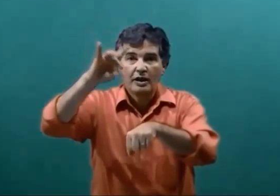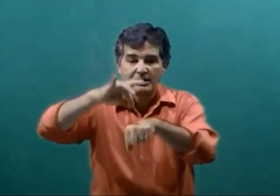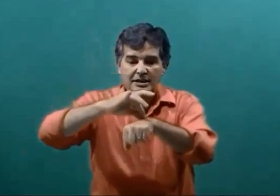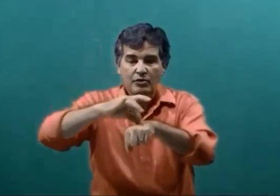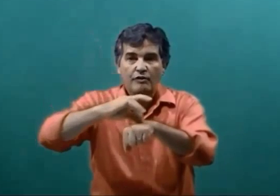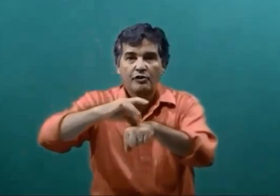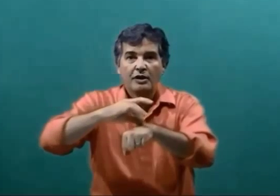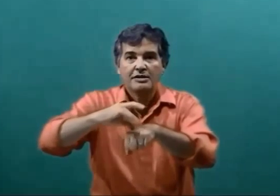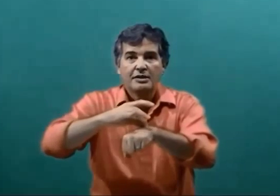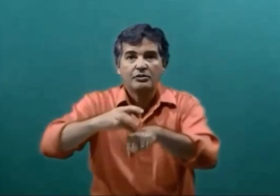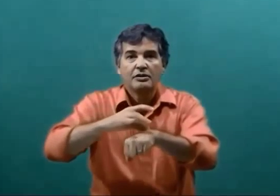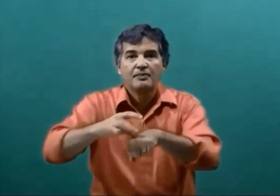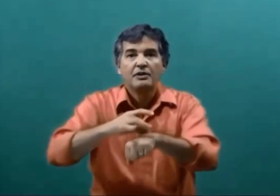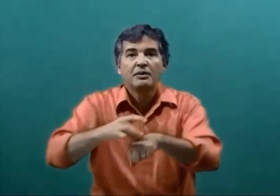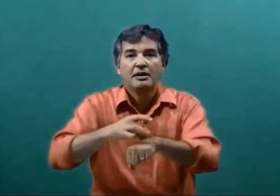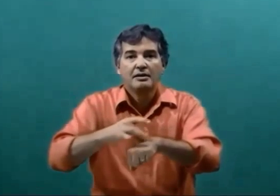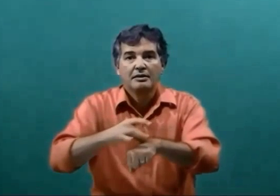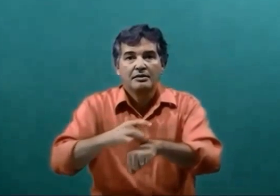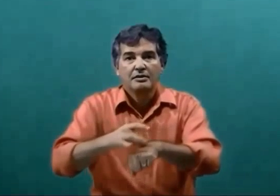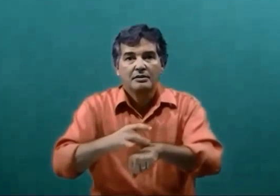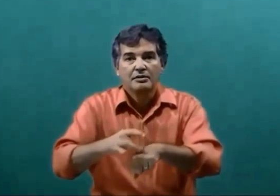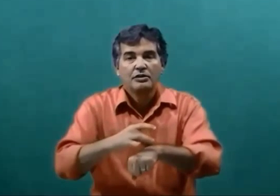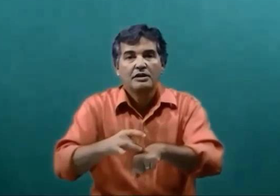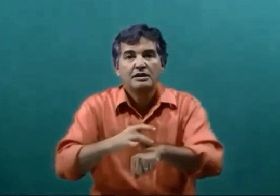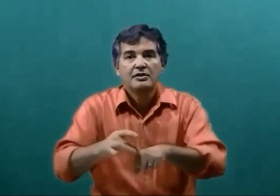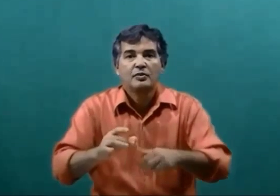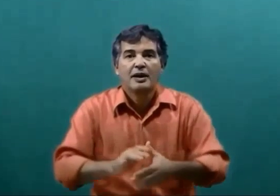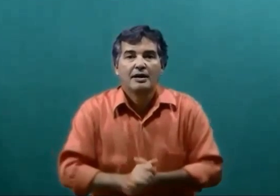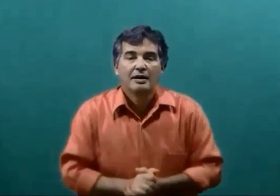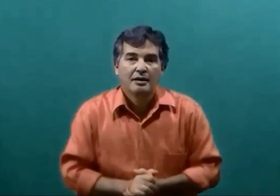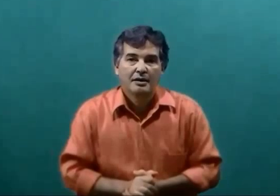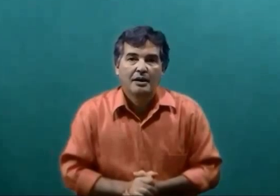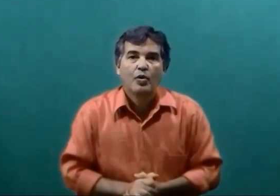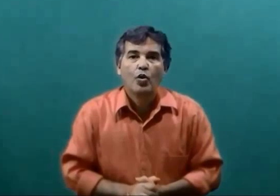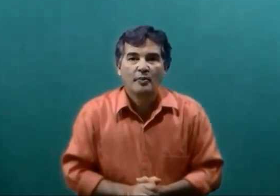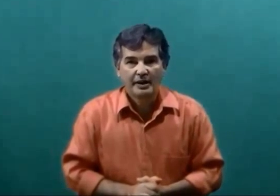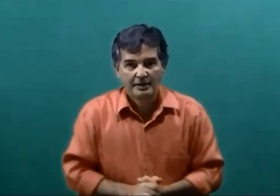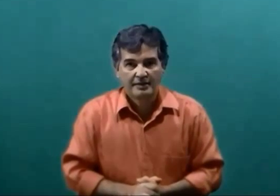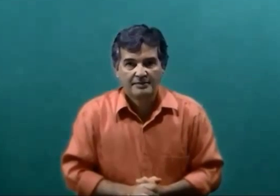com esta configuração também, utilizando para a cor preta.